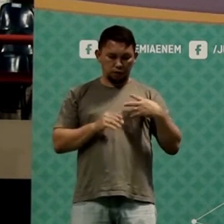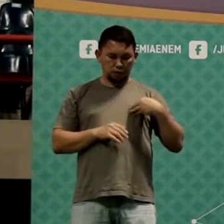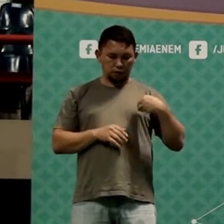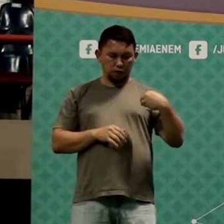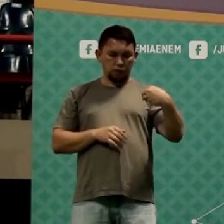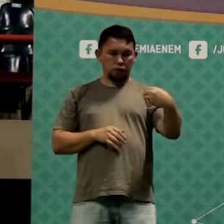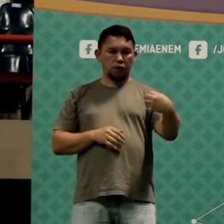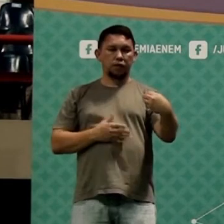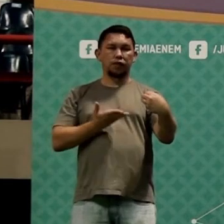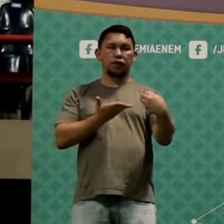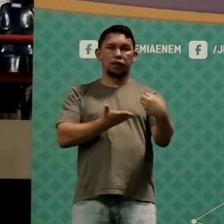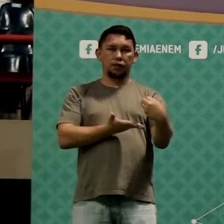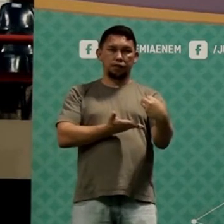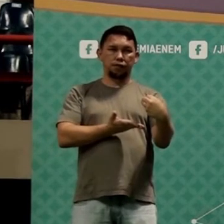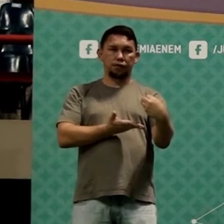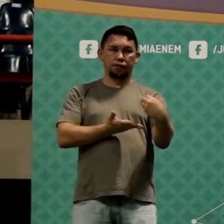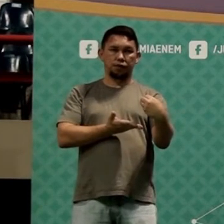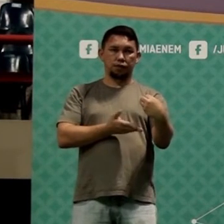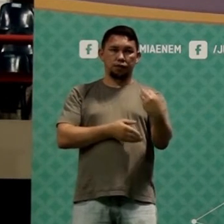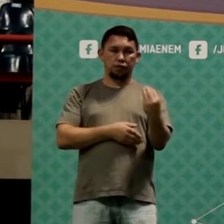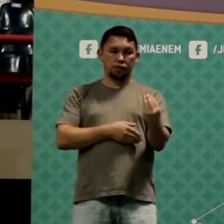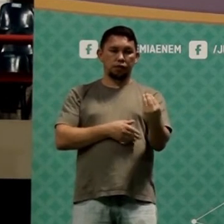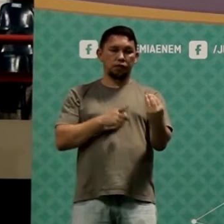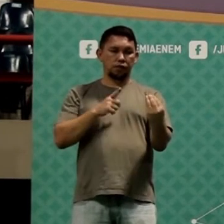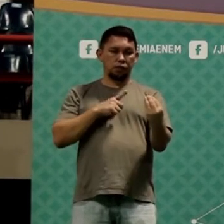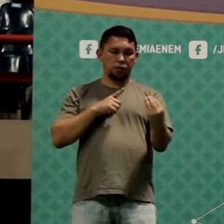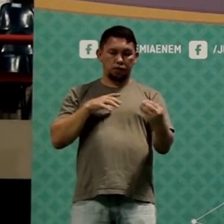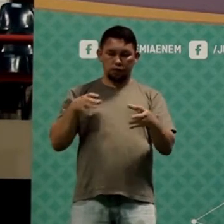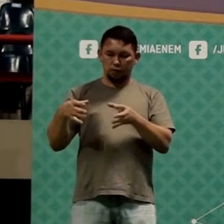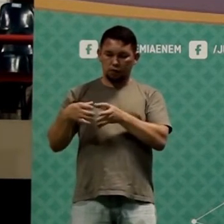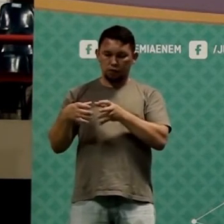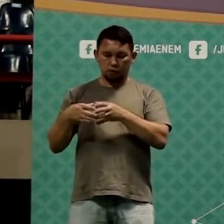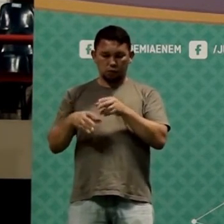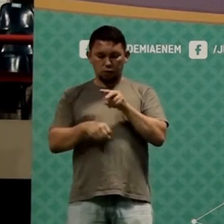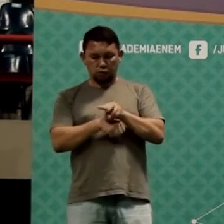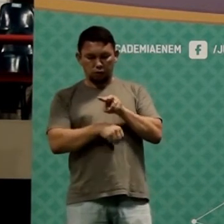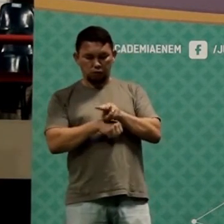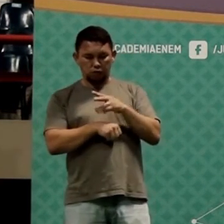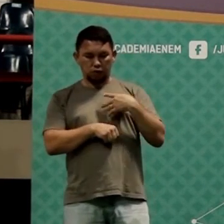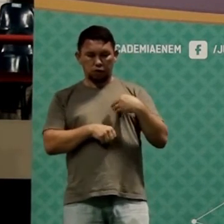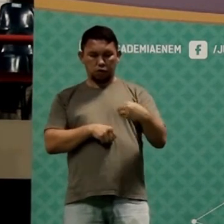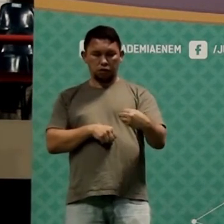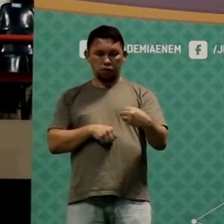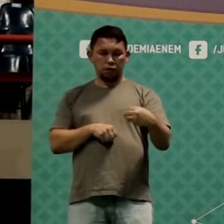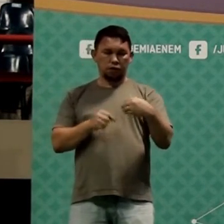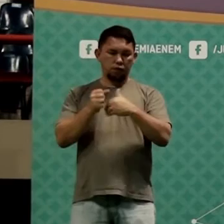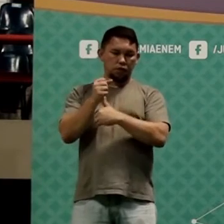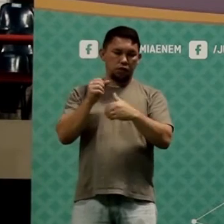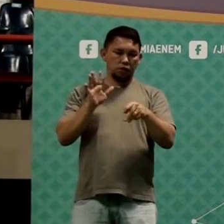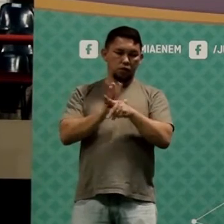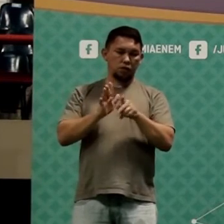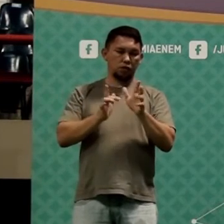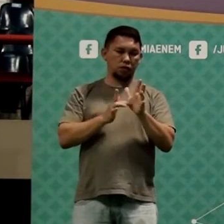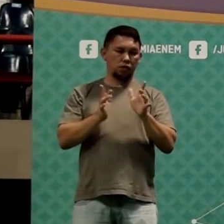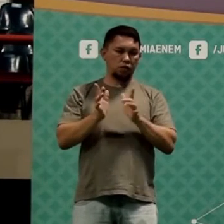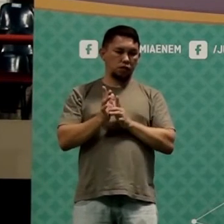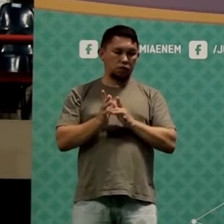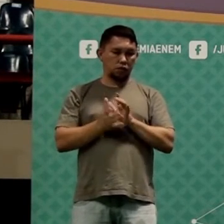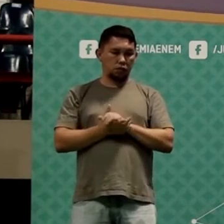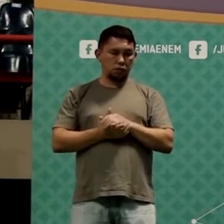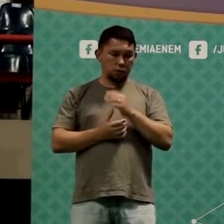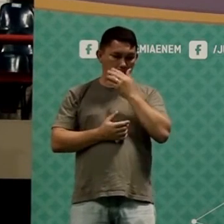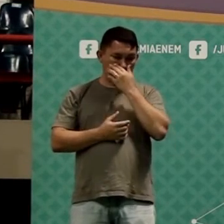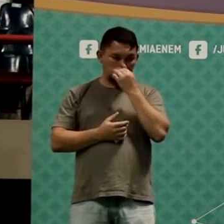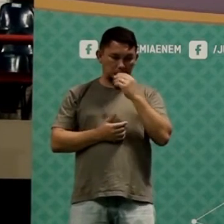filha. E que existia um grupo que protegia a filha, esse segredo de Jesus. O nome desse grupo